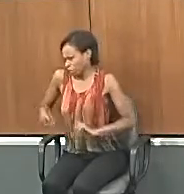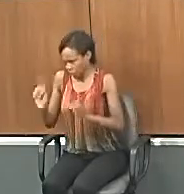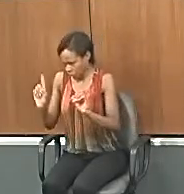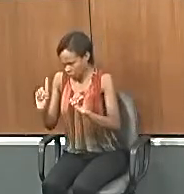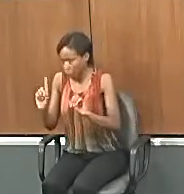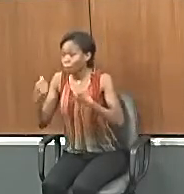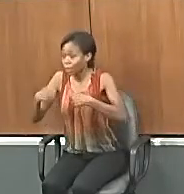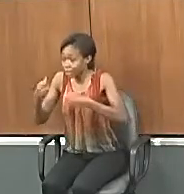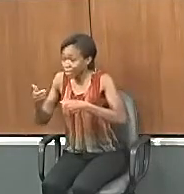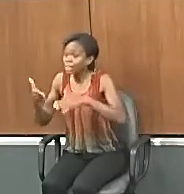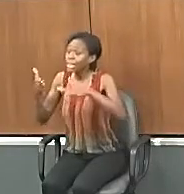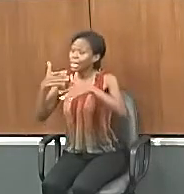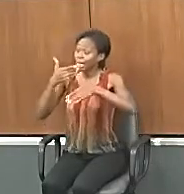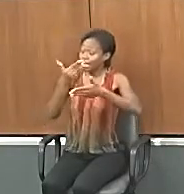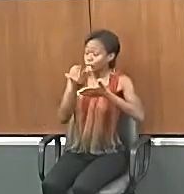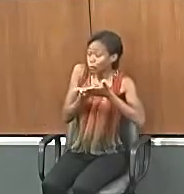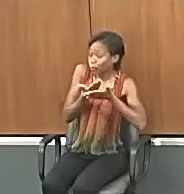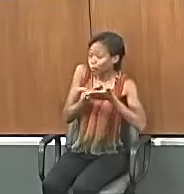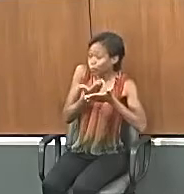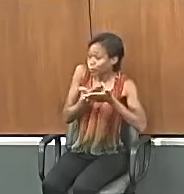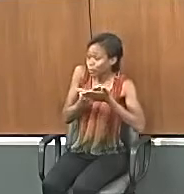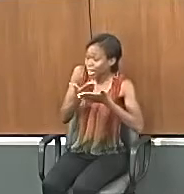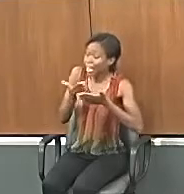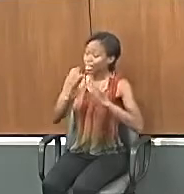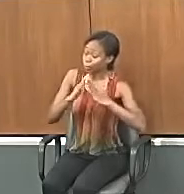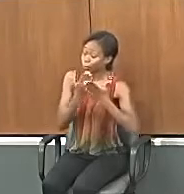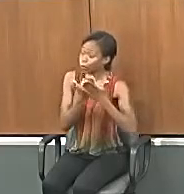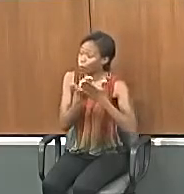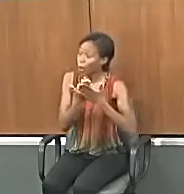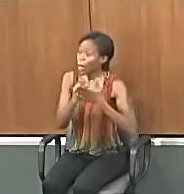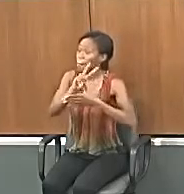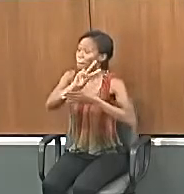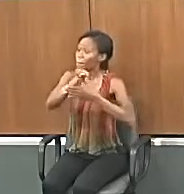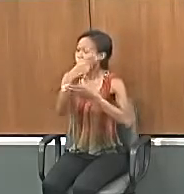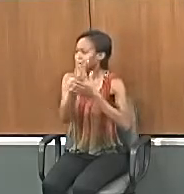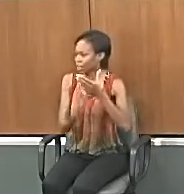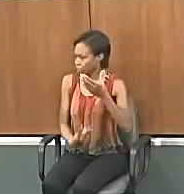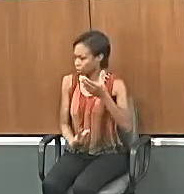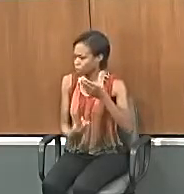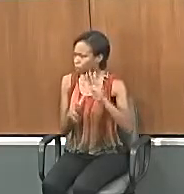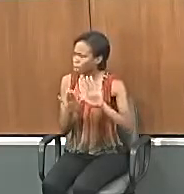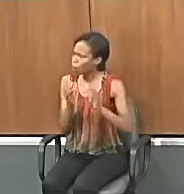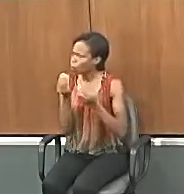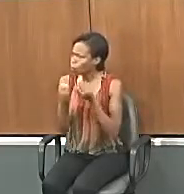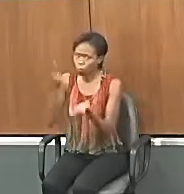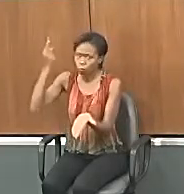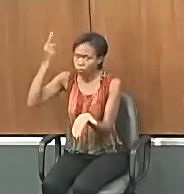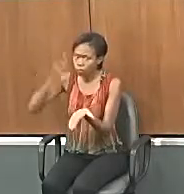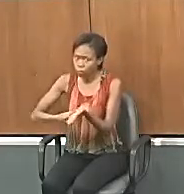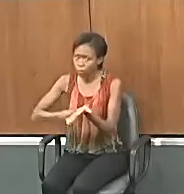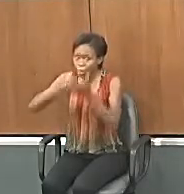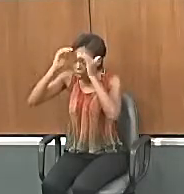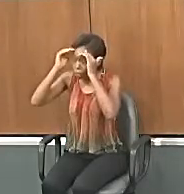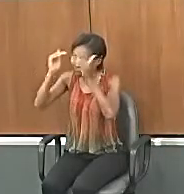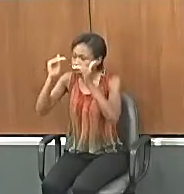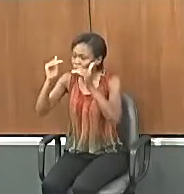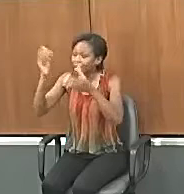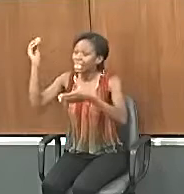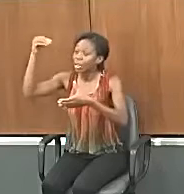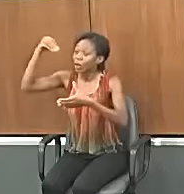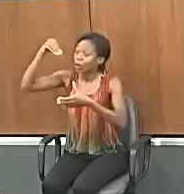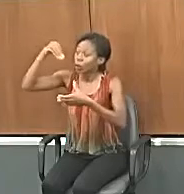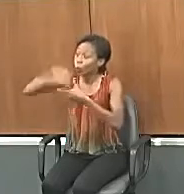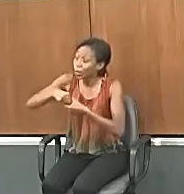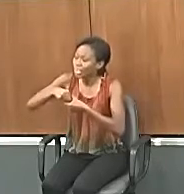bilingue seja efetivado uma forma de concretizar esse compromisso é incluir a libras